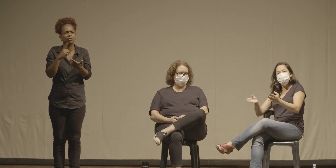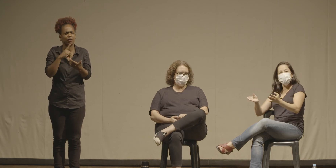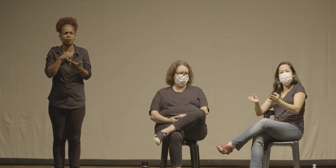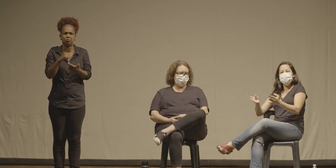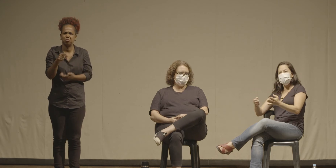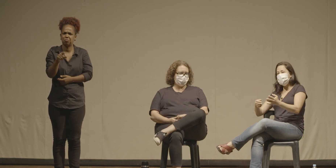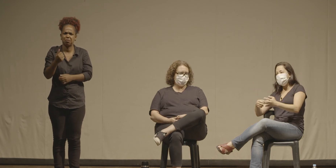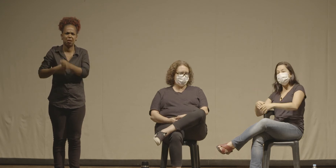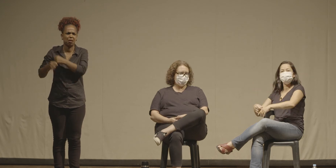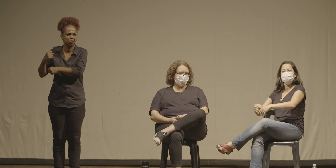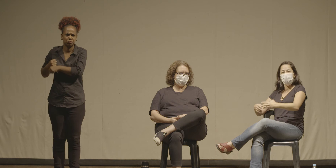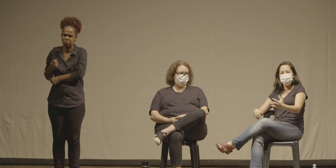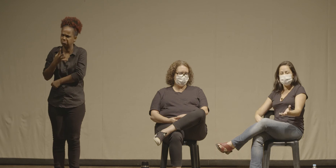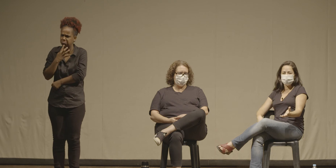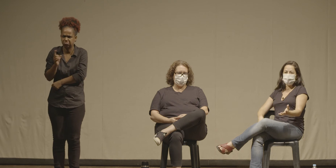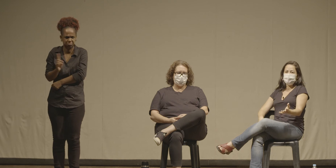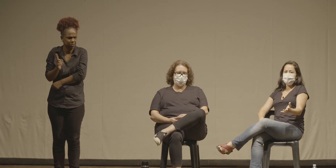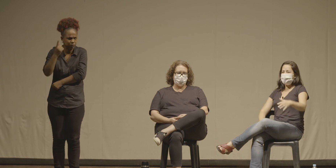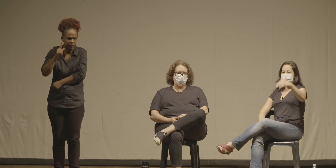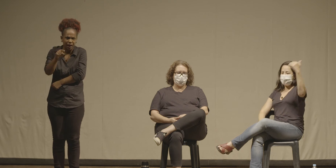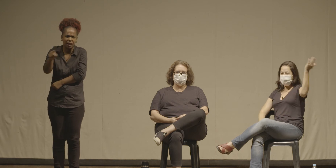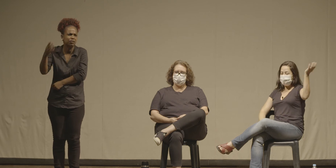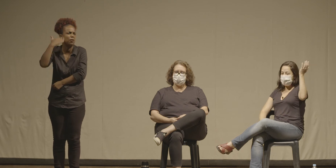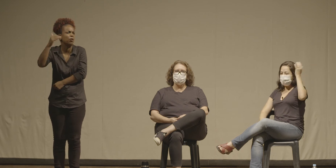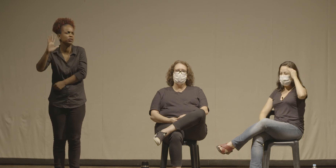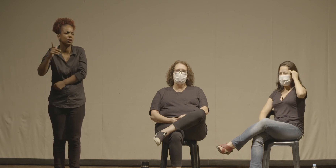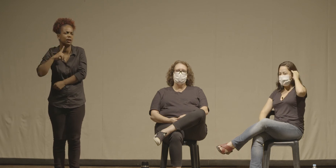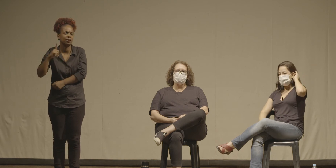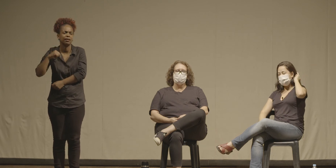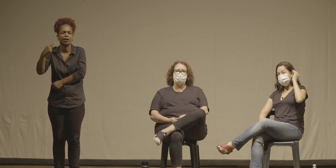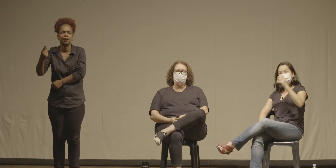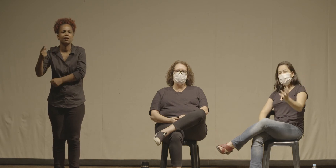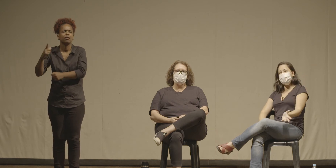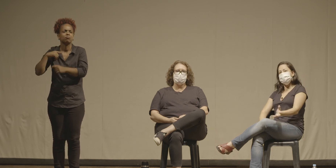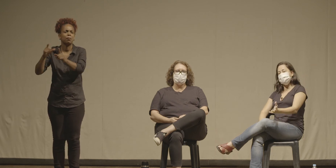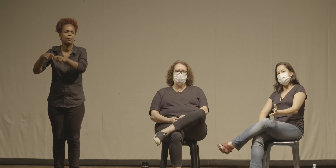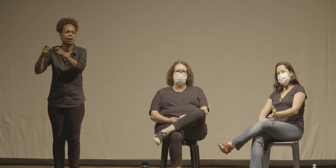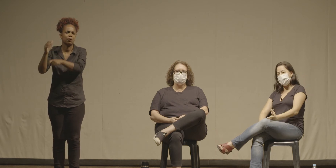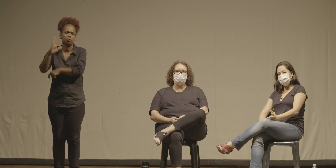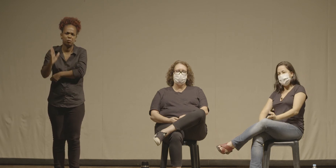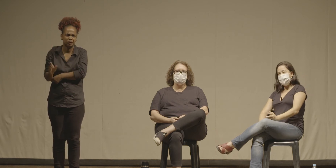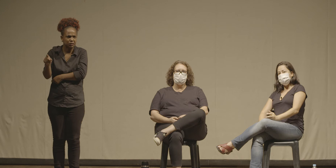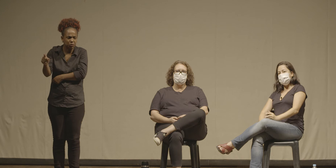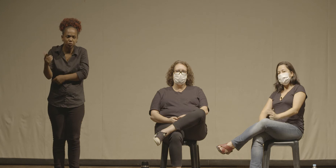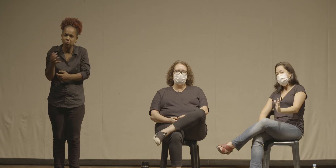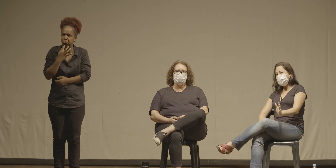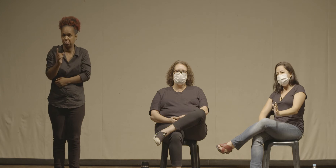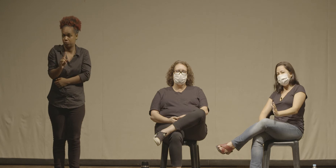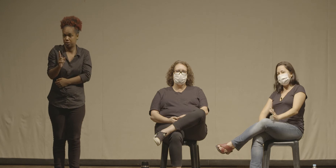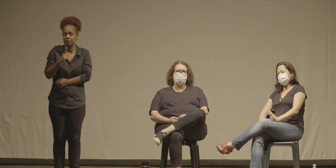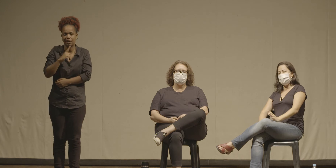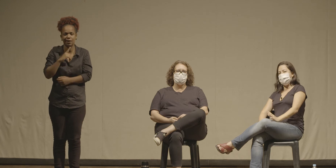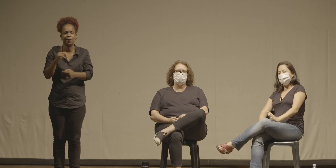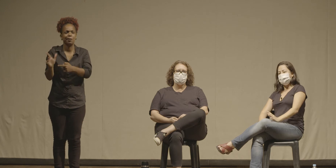ela existia, e ela já era um fenômeno lá no interior do Brasil. Então, a gente tem essas possibilidades. A gente tem muita